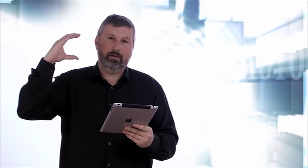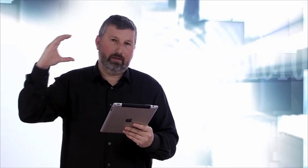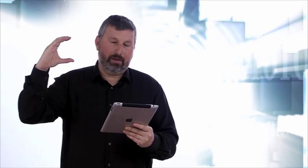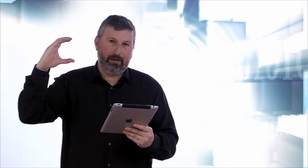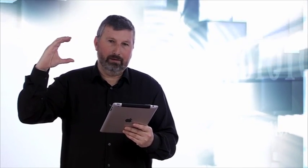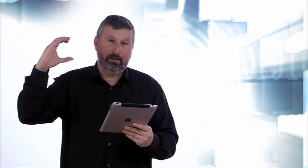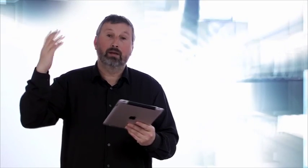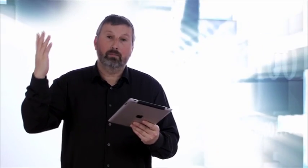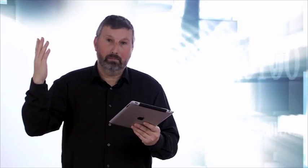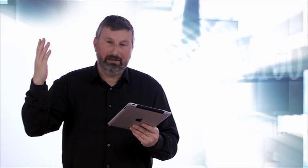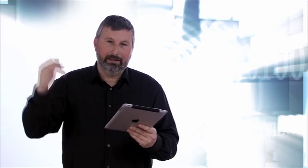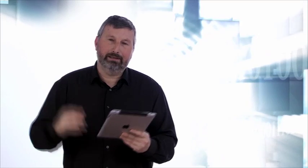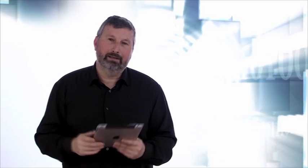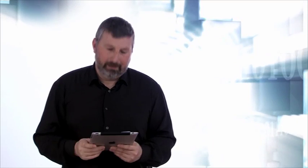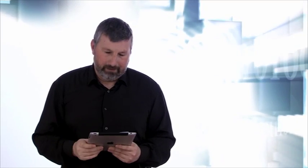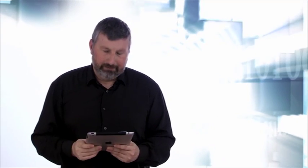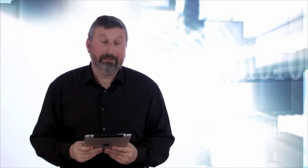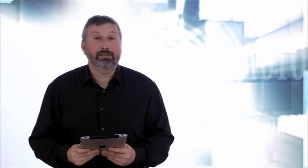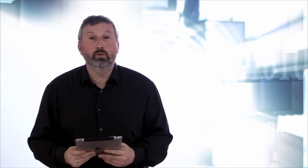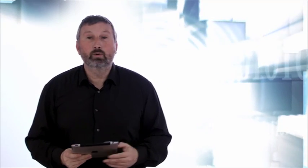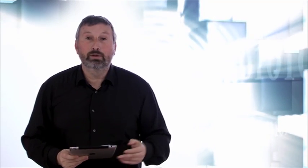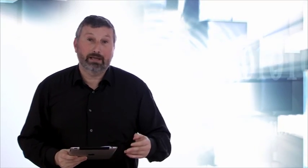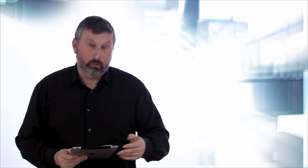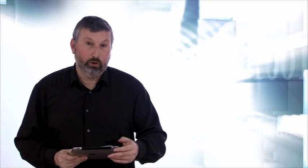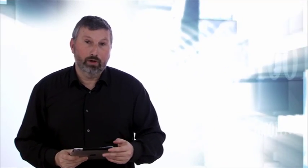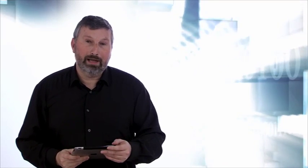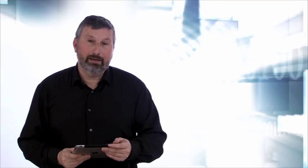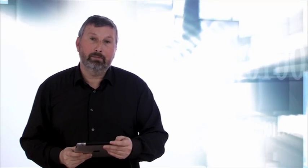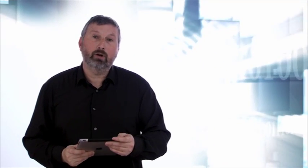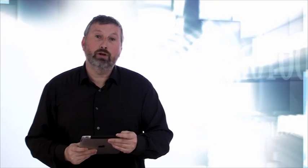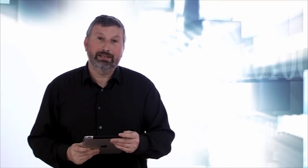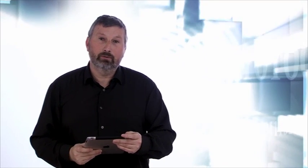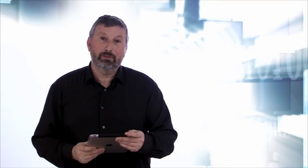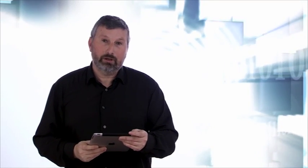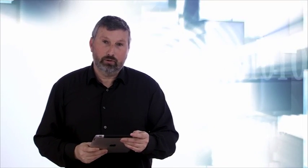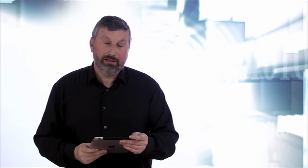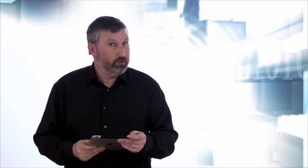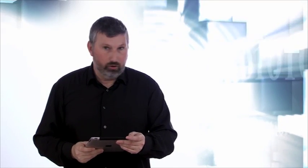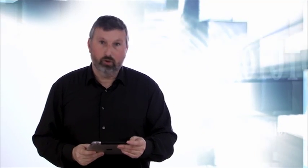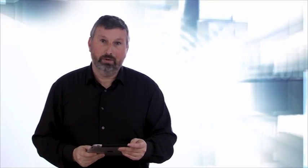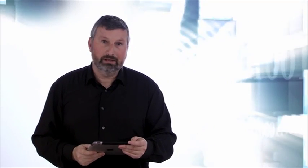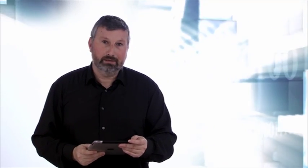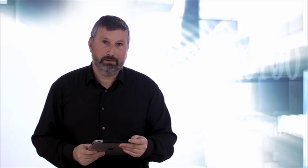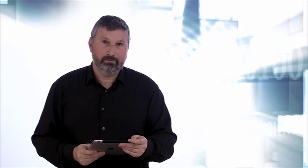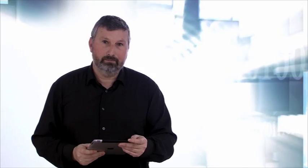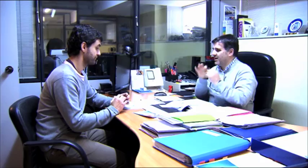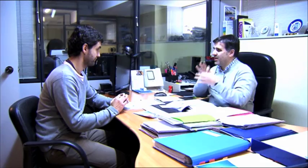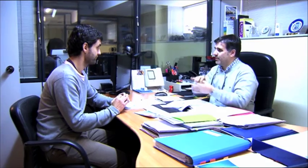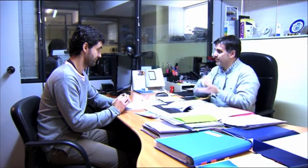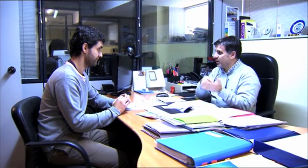BILDTEC. Biltec. Trátase dun traductor online para o colectivo de persoas non ouvintes. Biltec é